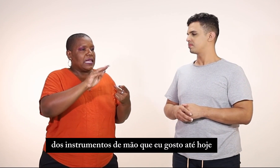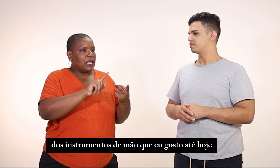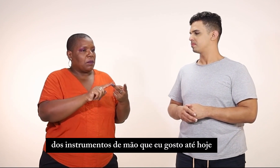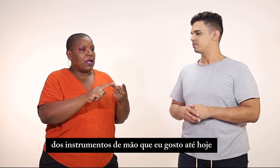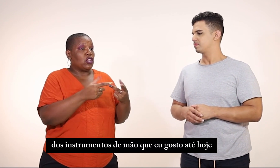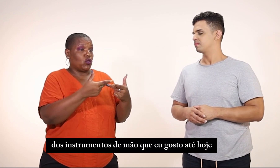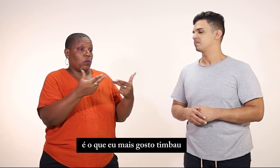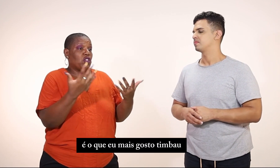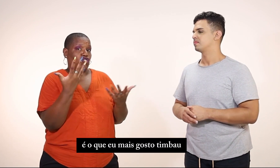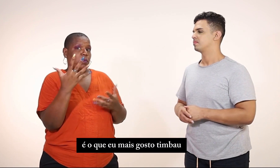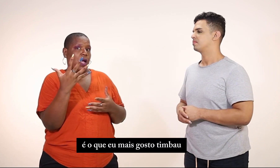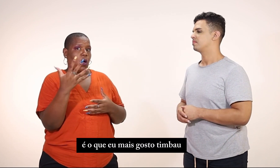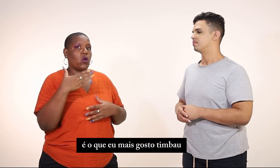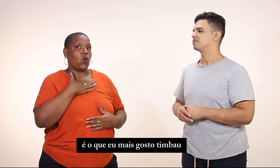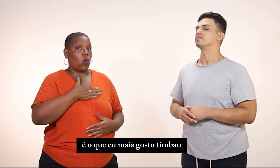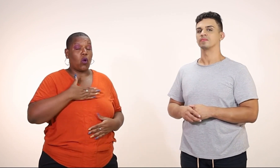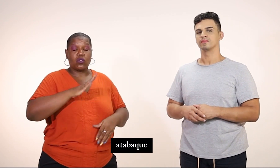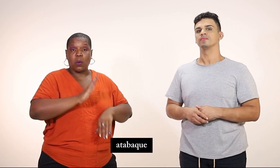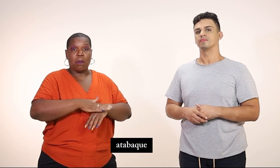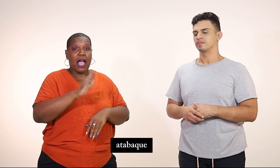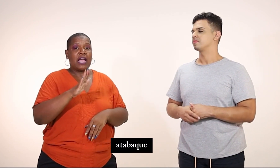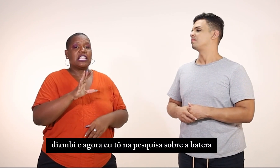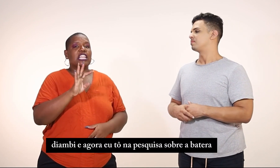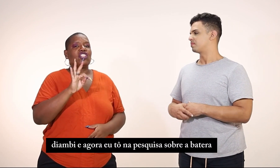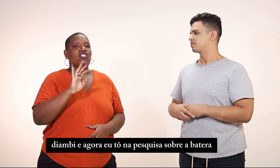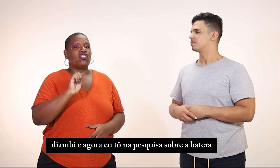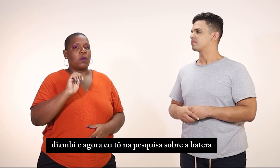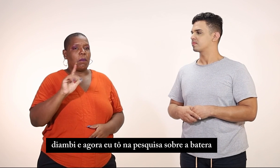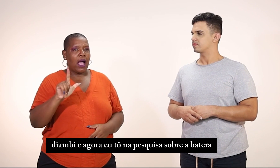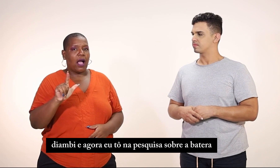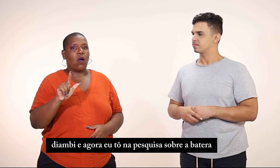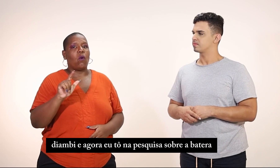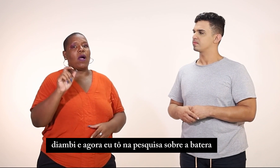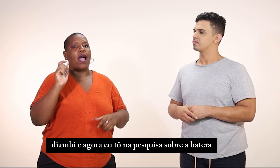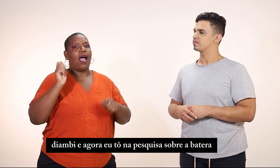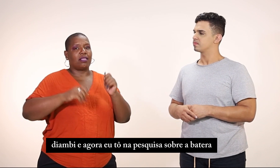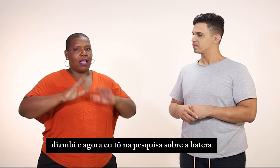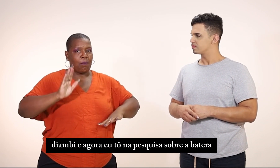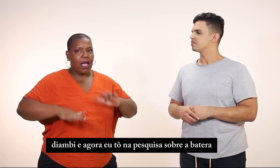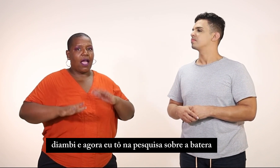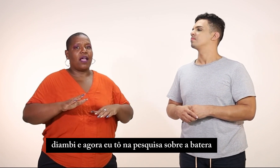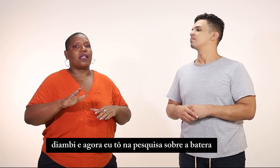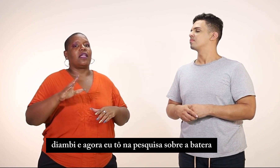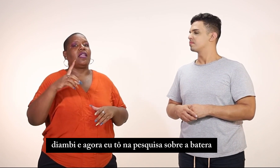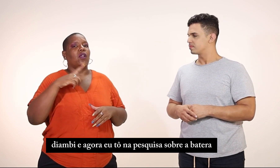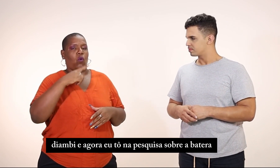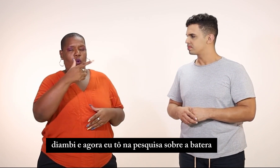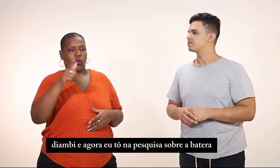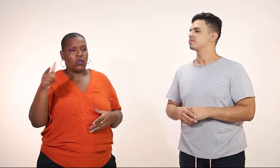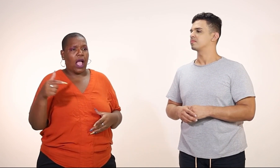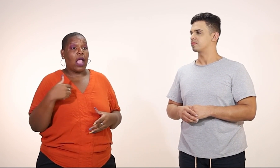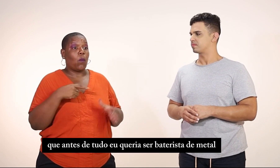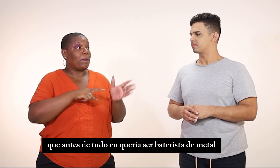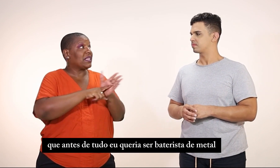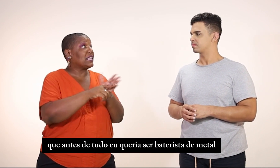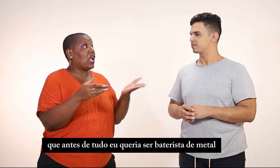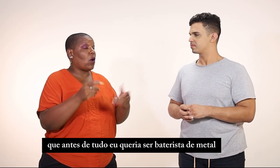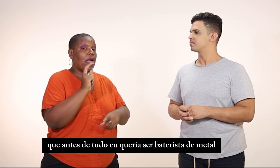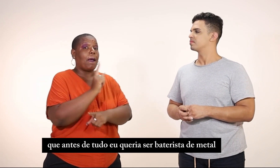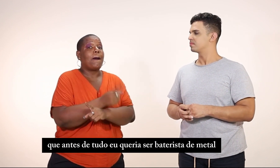até hoje, é o que eu mais gosto, timbal, atabaque, djembe. E agora eu tô na pesquisa sobre a batera, que antes de tudo eu queria ser